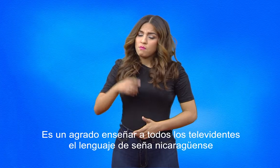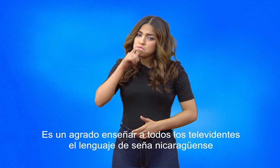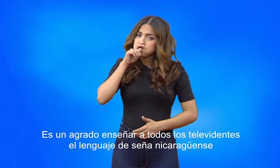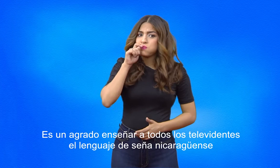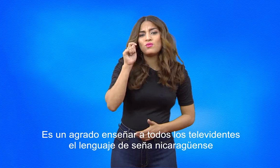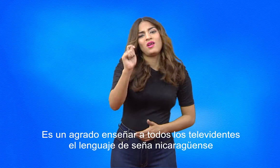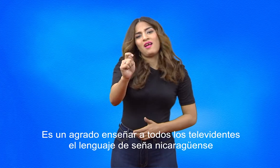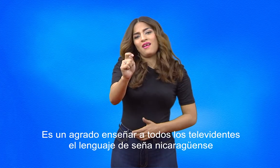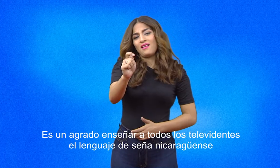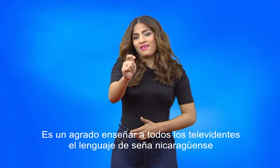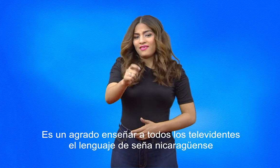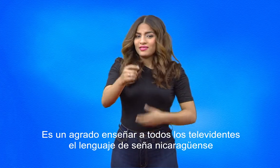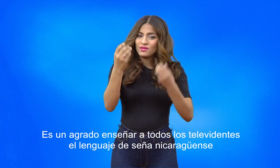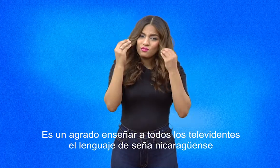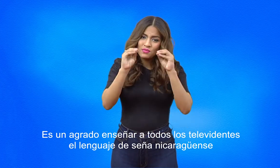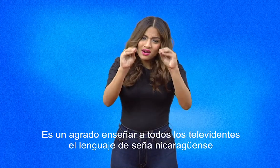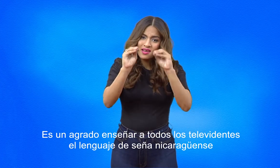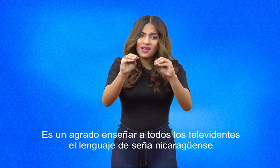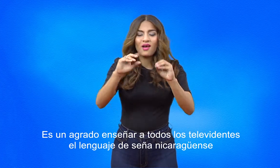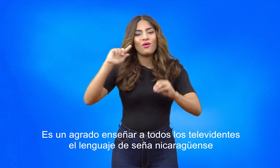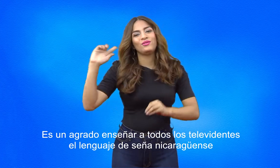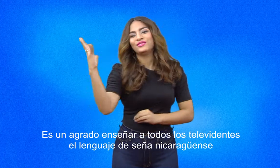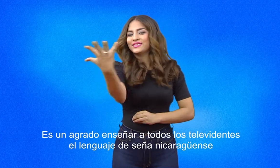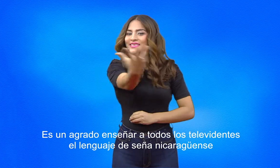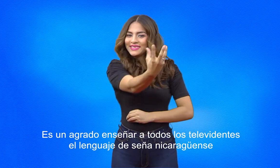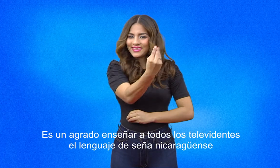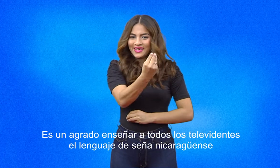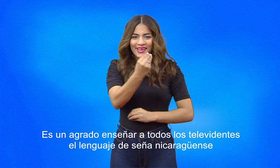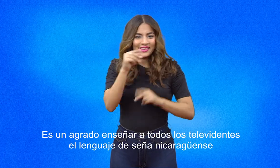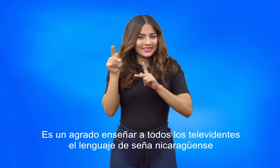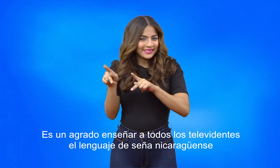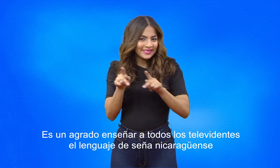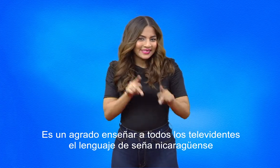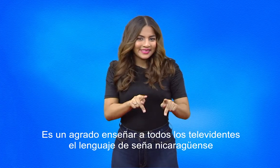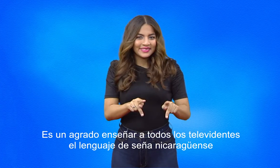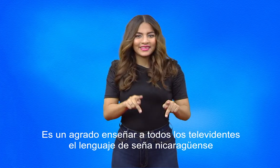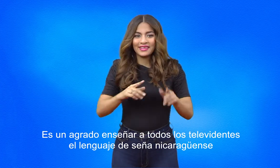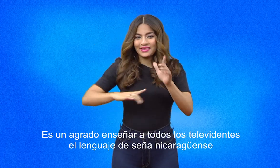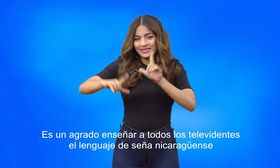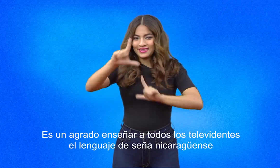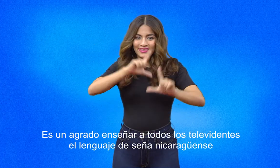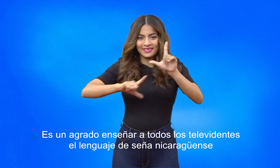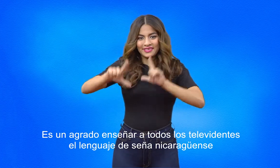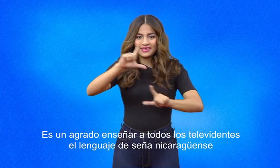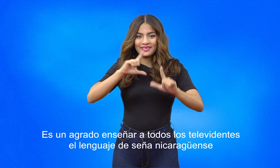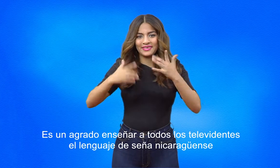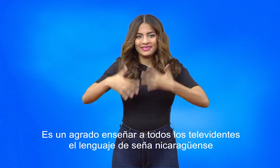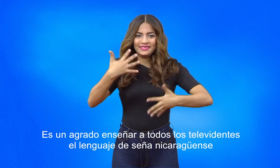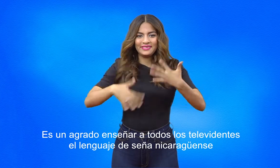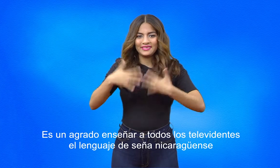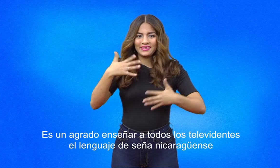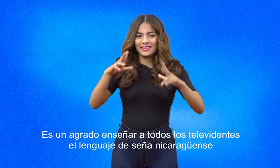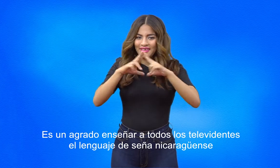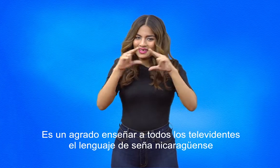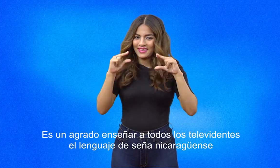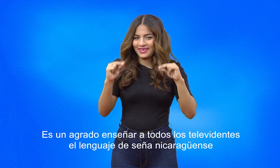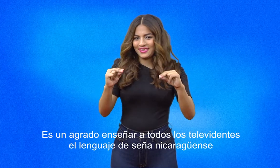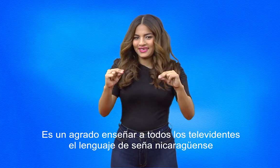Es un agrado enseñar a todos los televidentes el lenguaje de señas